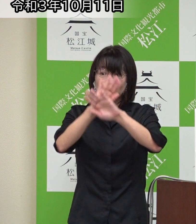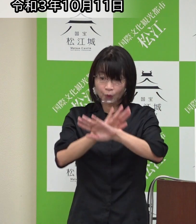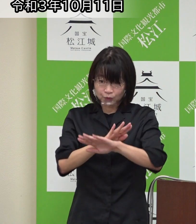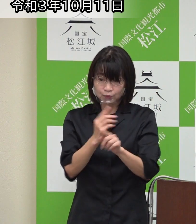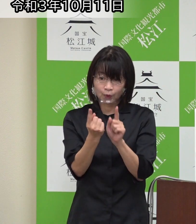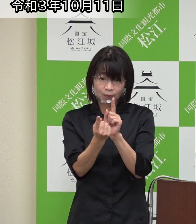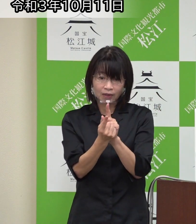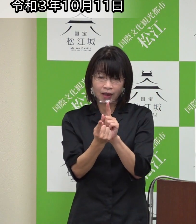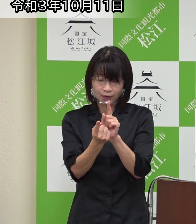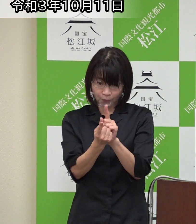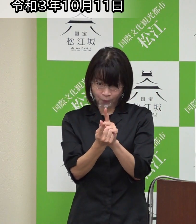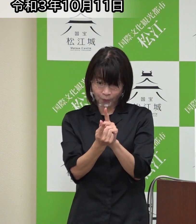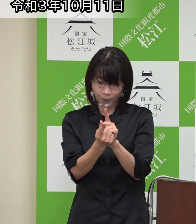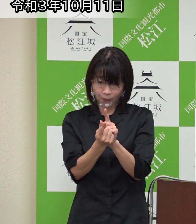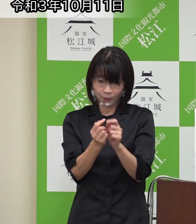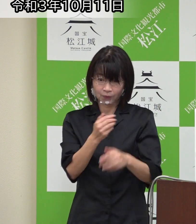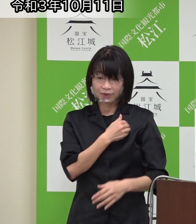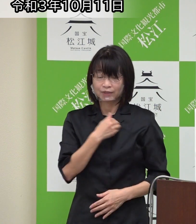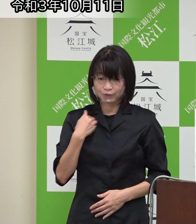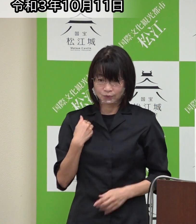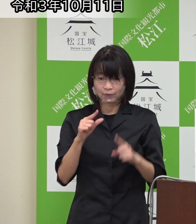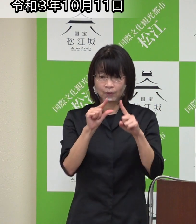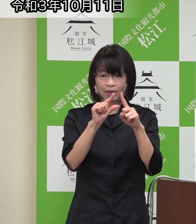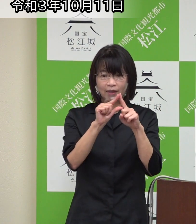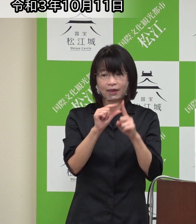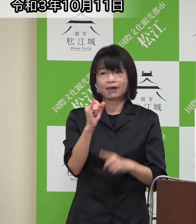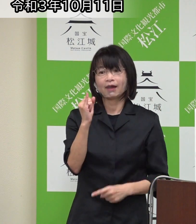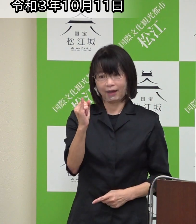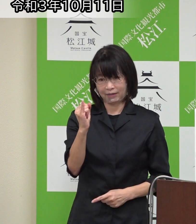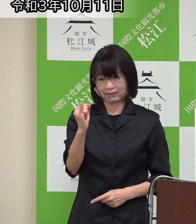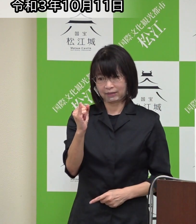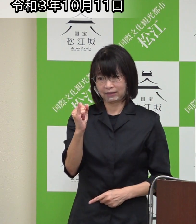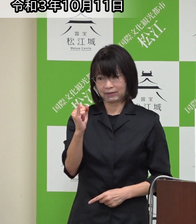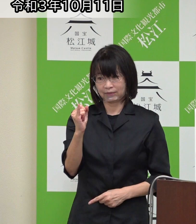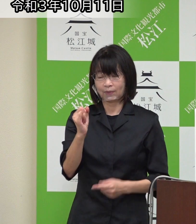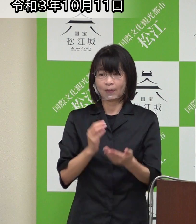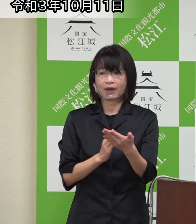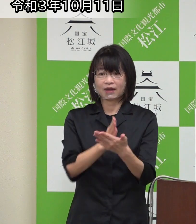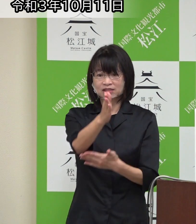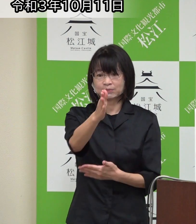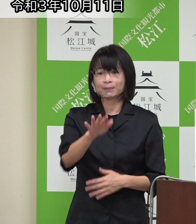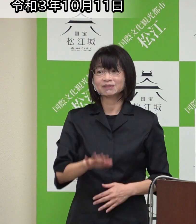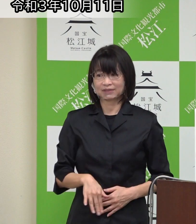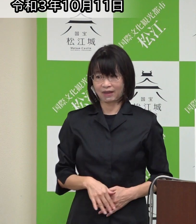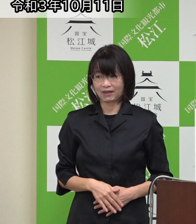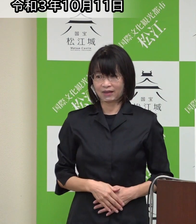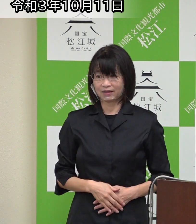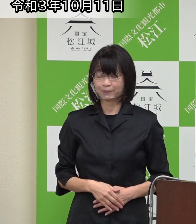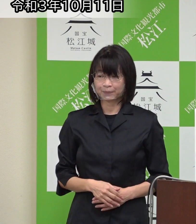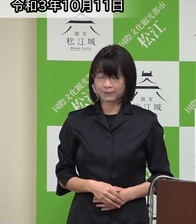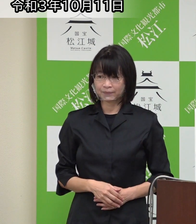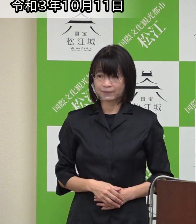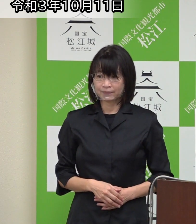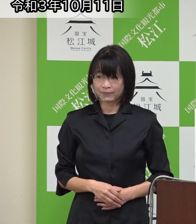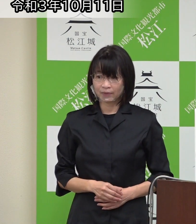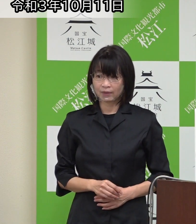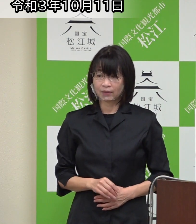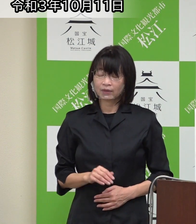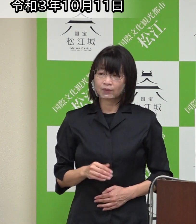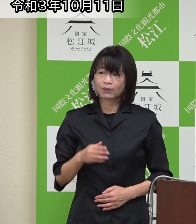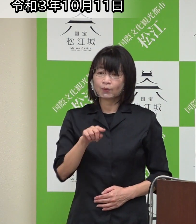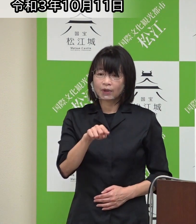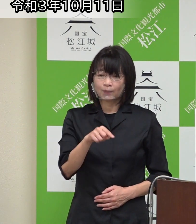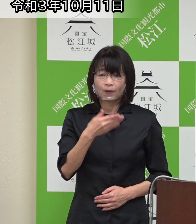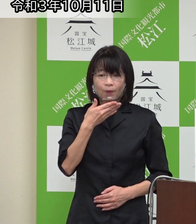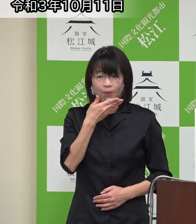して今回というか今年の4月からですね運用を始めているものです。それをさらに便利にしていくということで、今回情報発信を